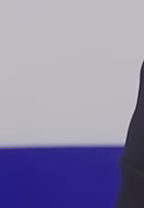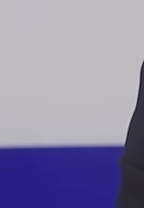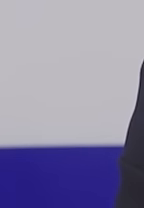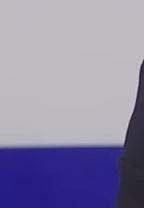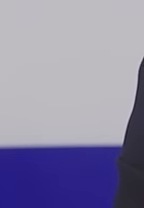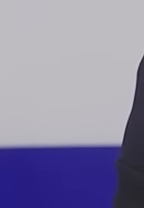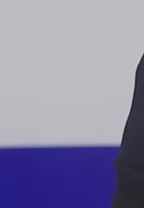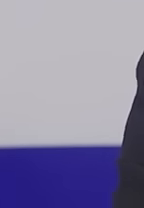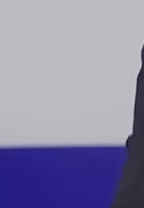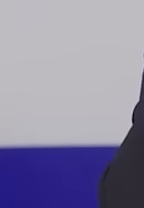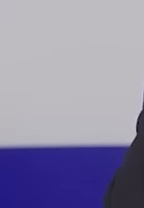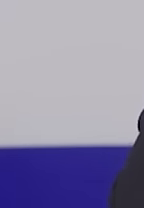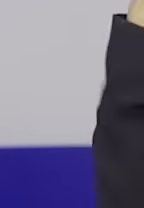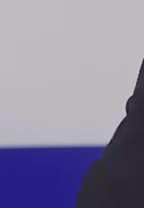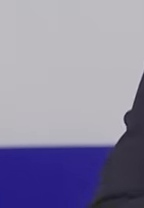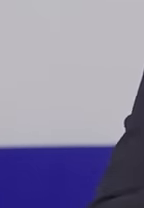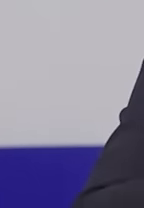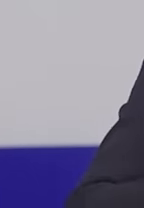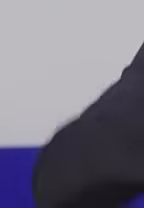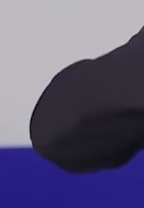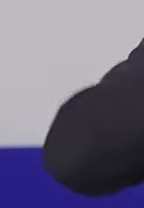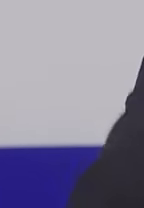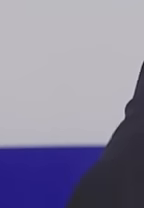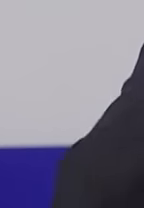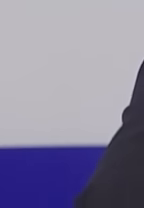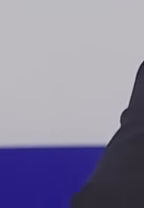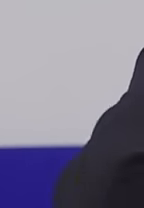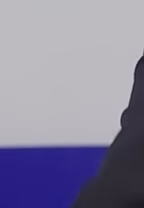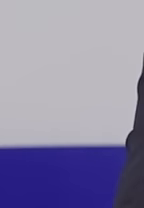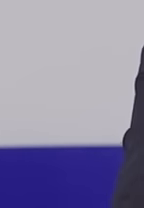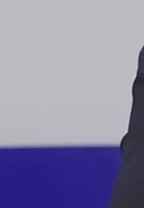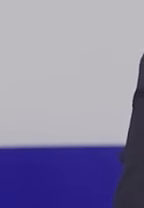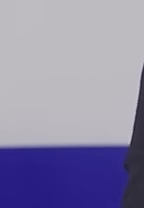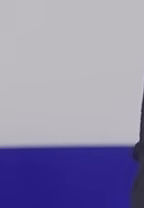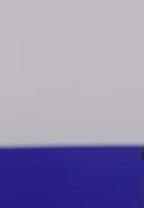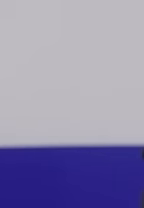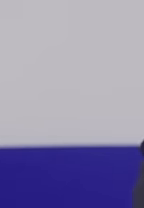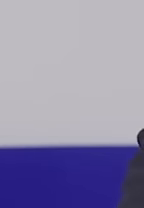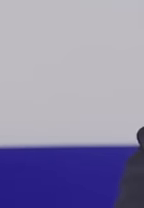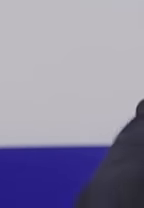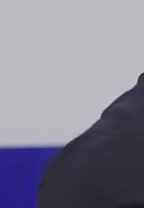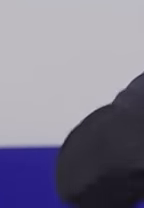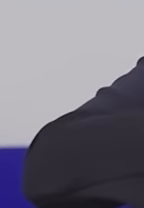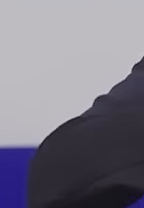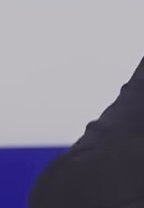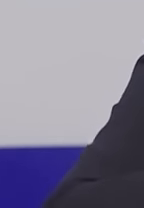우리가 일제시대에 신장로를 개설을 하면서 농업이 활성화됐습니다.